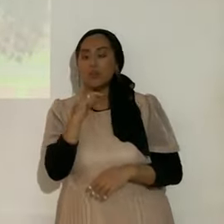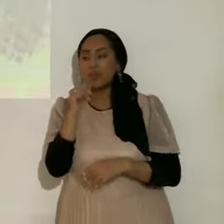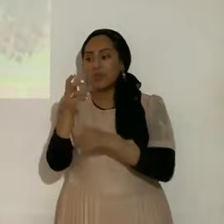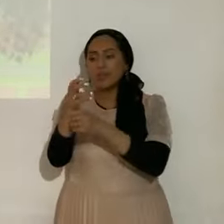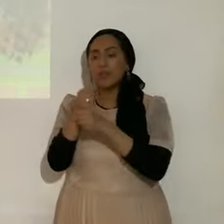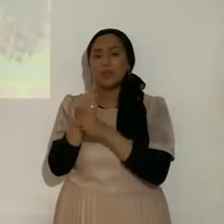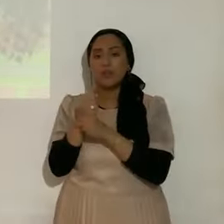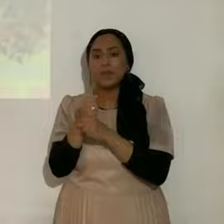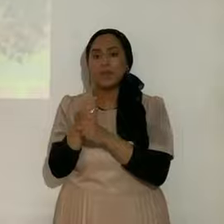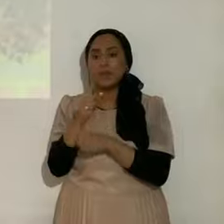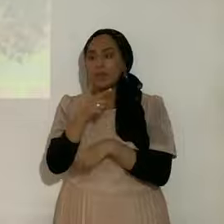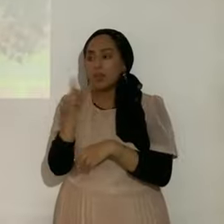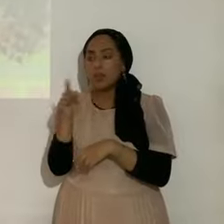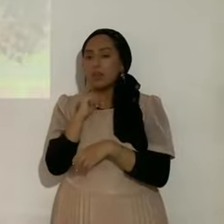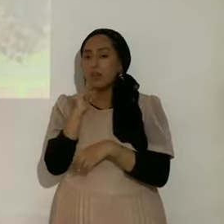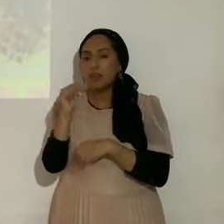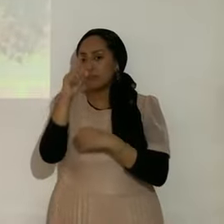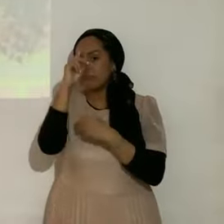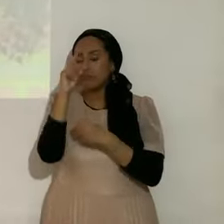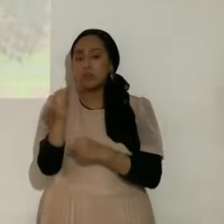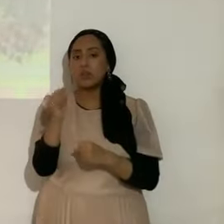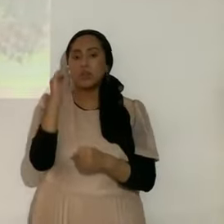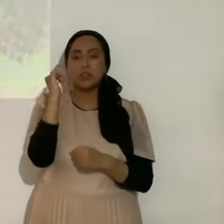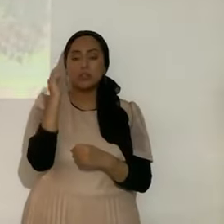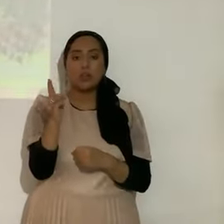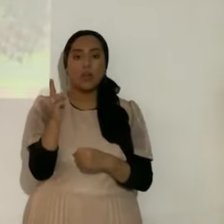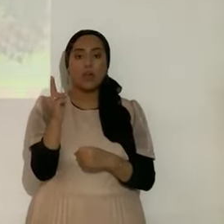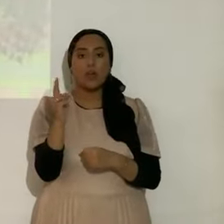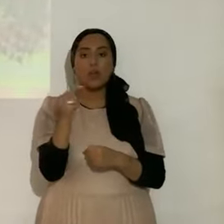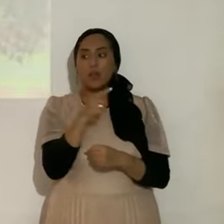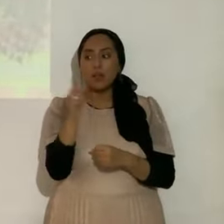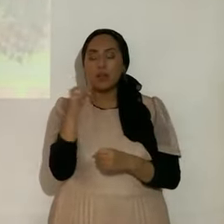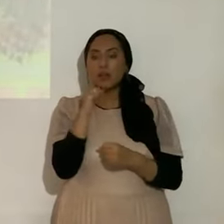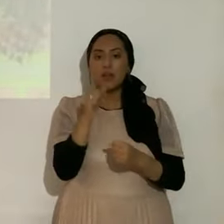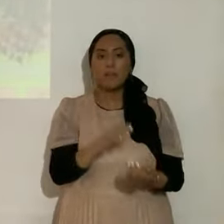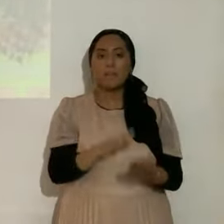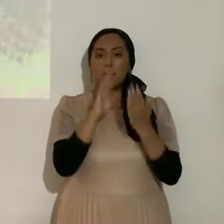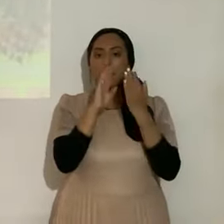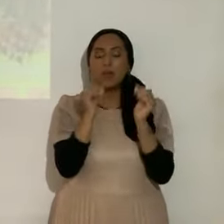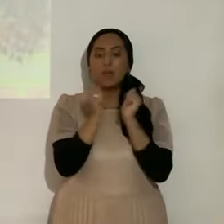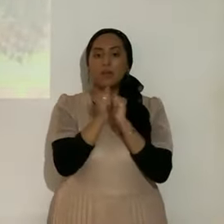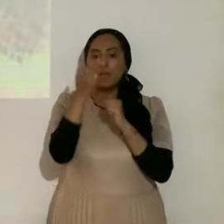corrección. No confió en Yahweh. No se acercó a su Elohim.